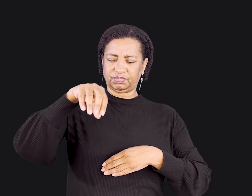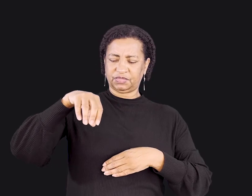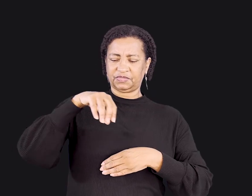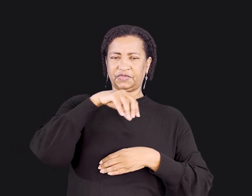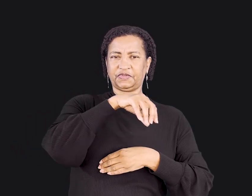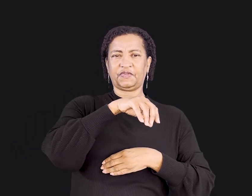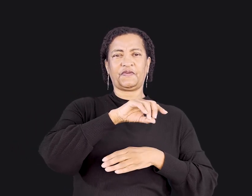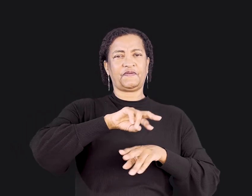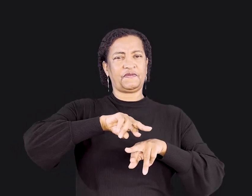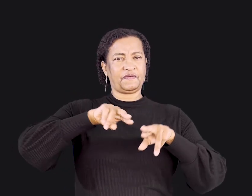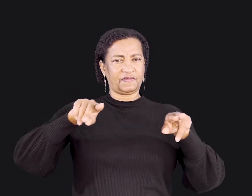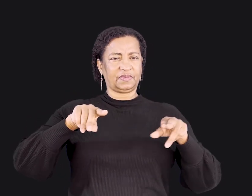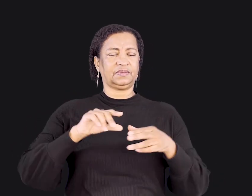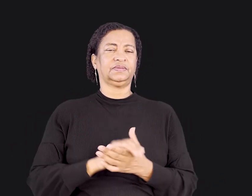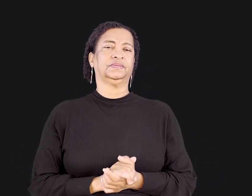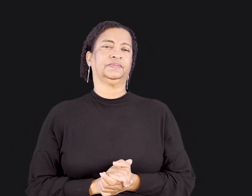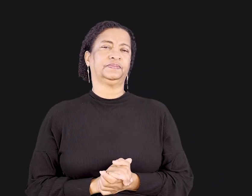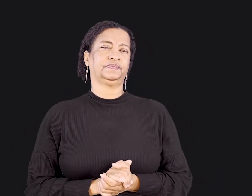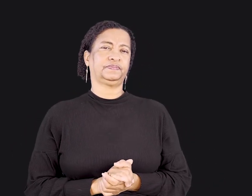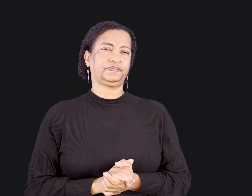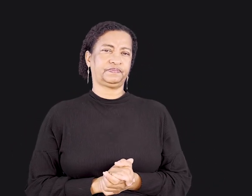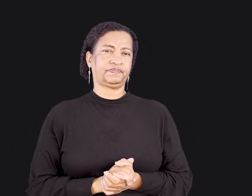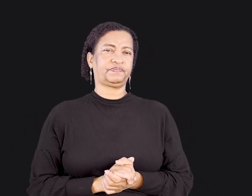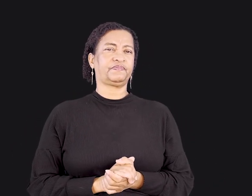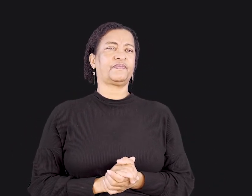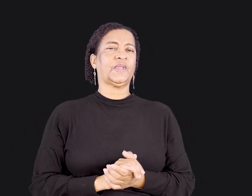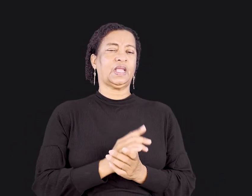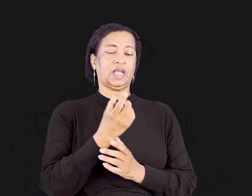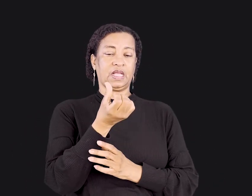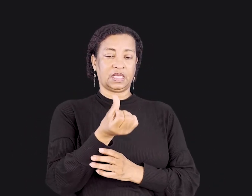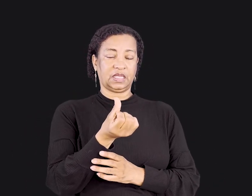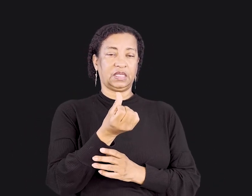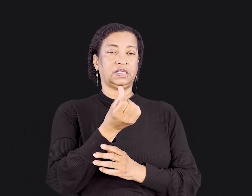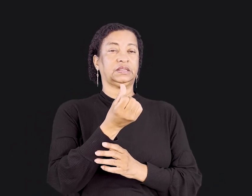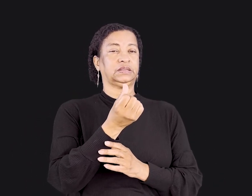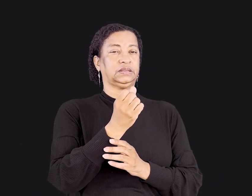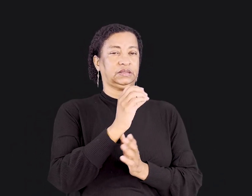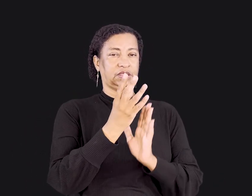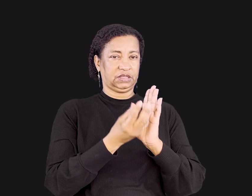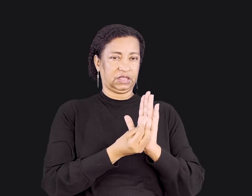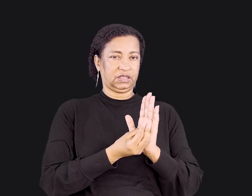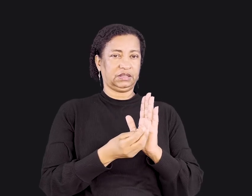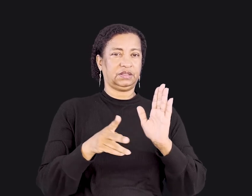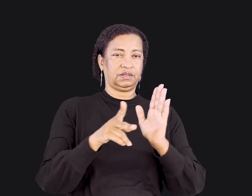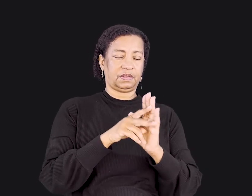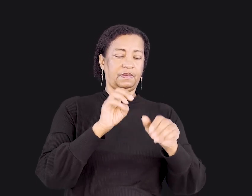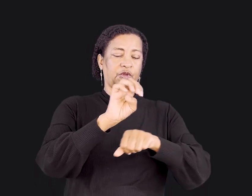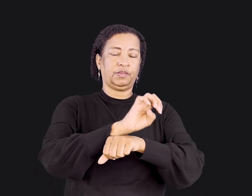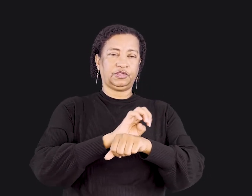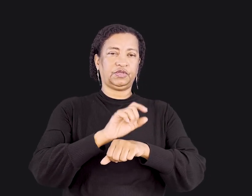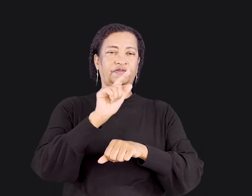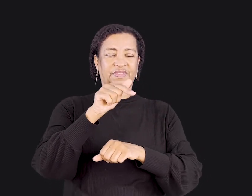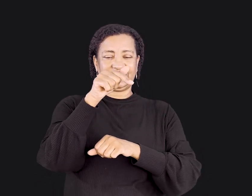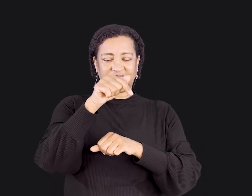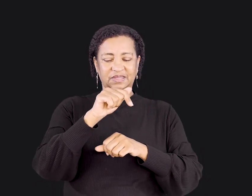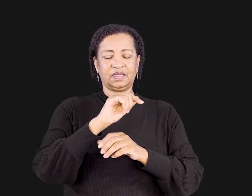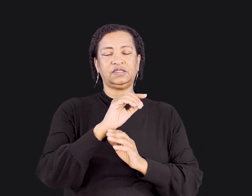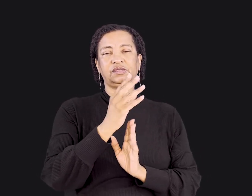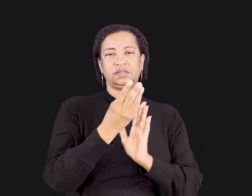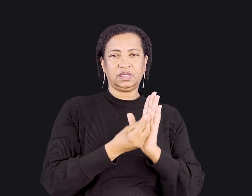Sardes, Filadélfia e Laodiceia. Estas 6 igrejas, mais a igreja de Éfeso, são as 7 igrejas sobre as quais lemos nos